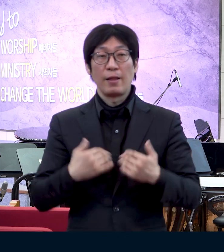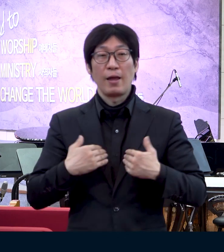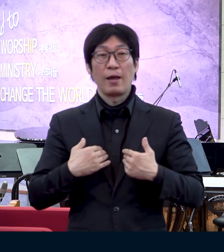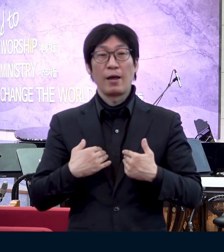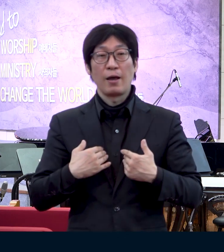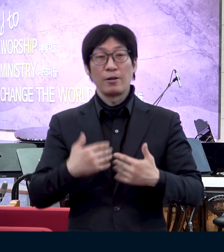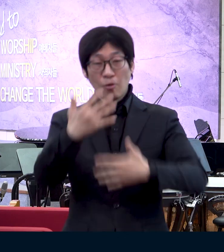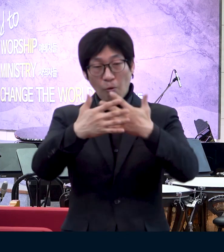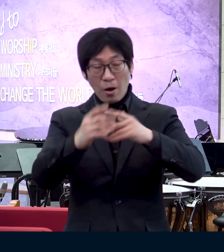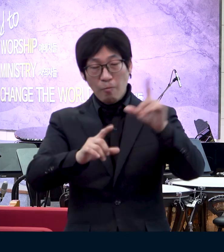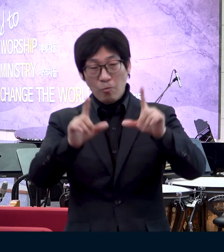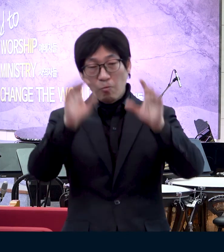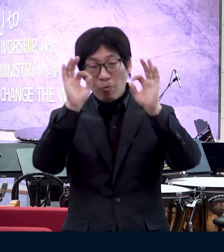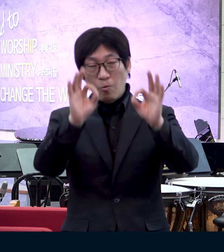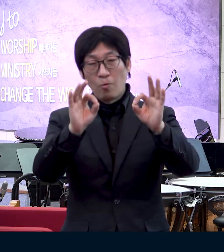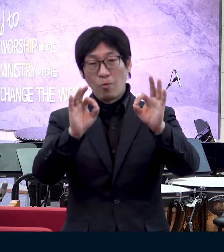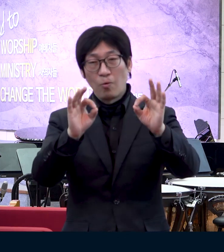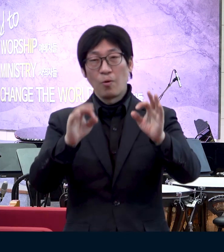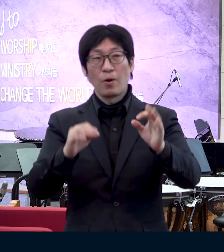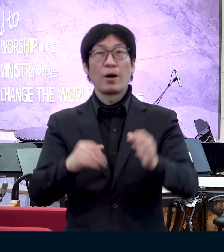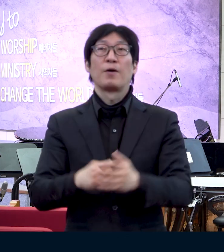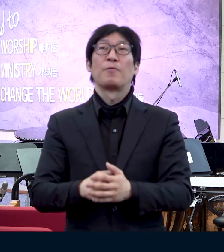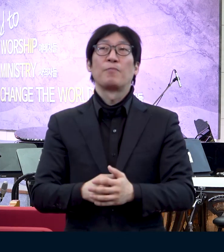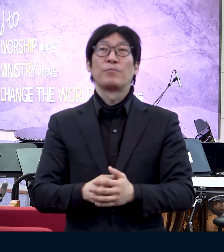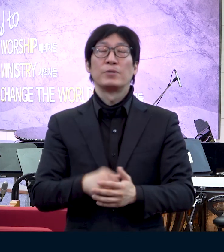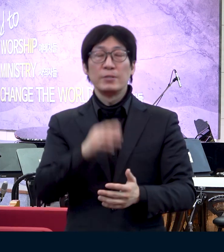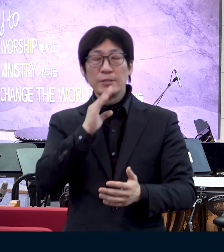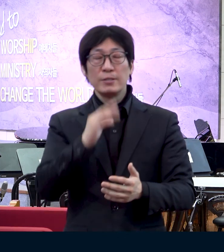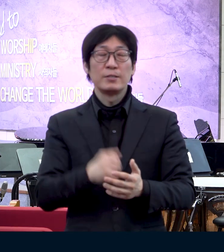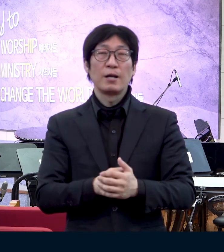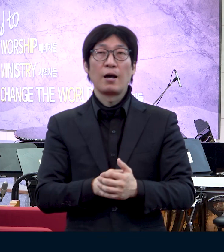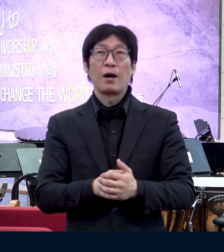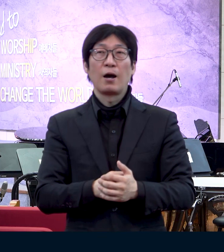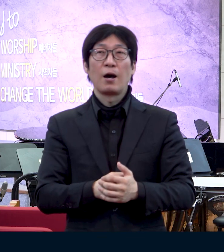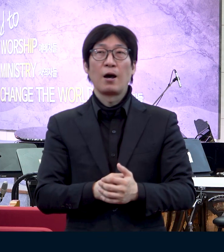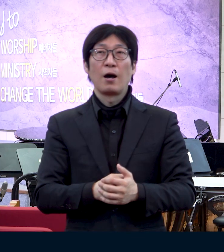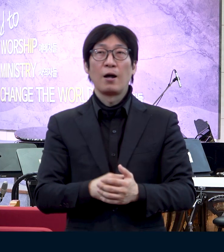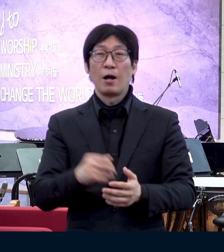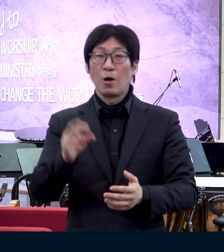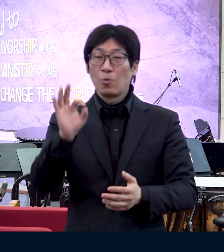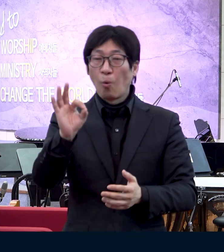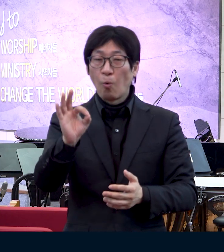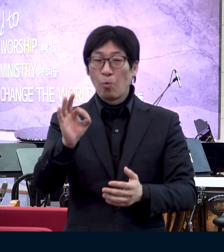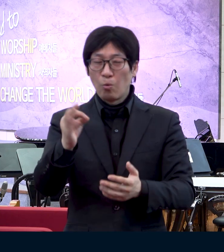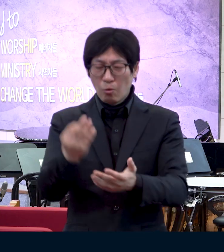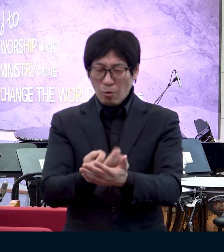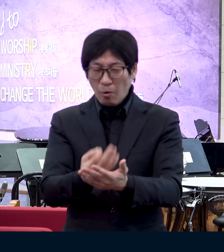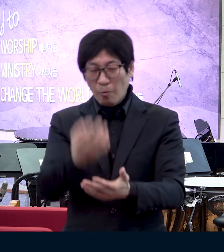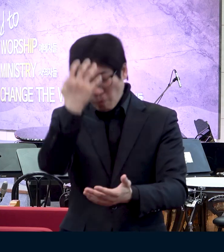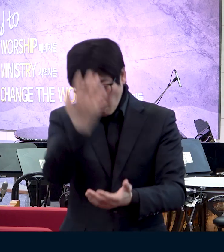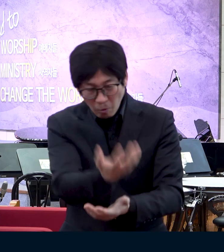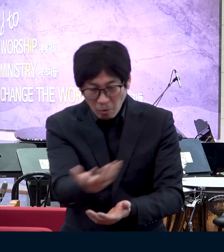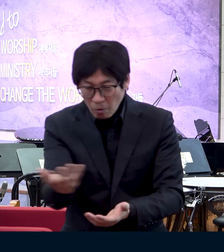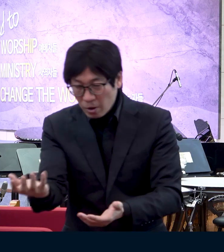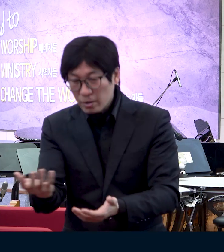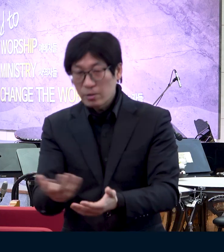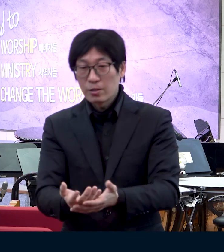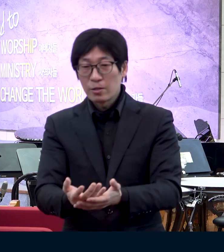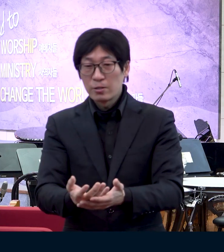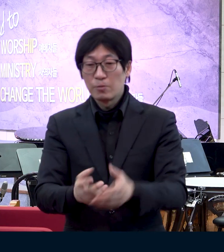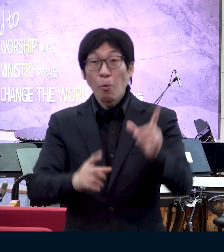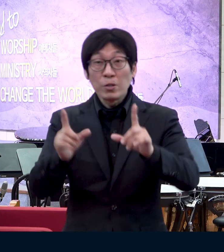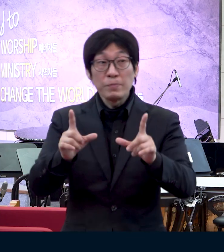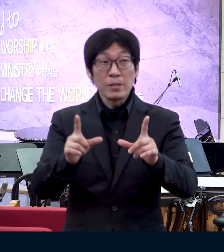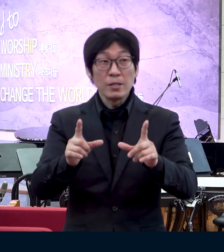그런데 저는요, 그걸 보는 순간 정말 돈 좀 도와달라고 하는 구걸인데